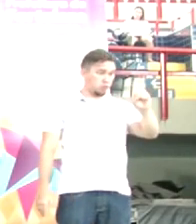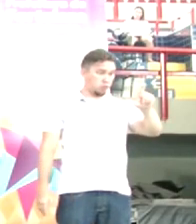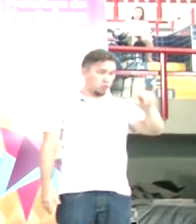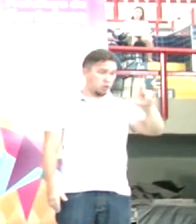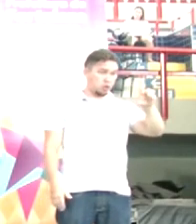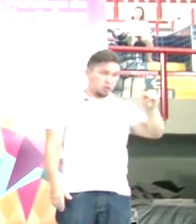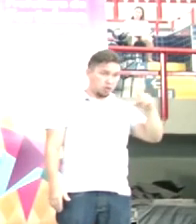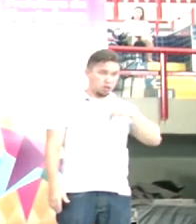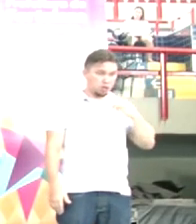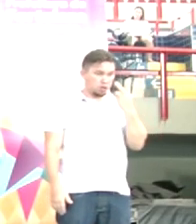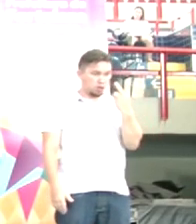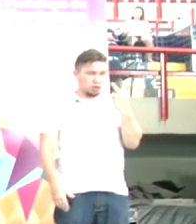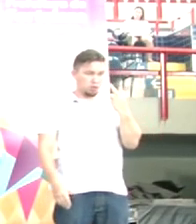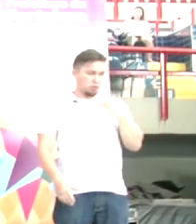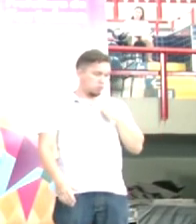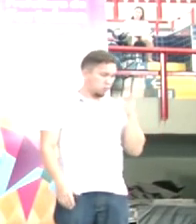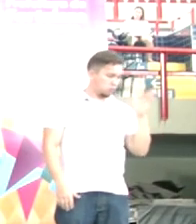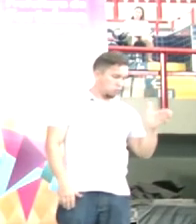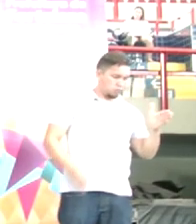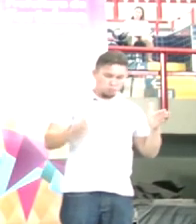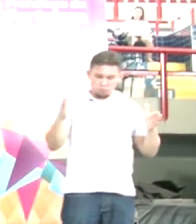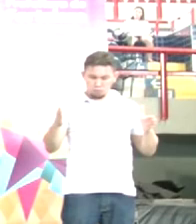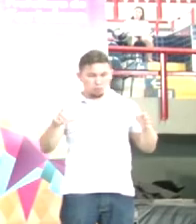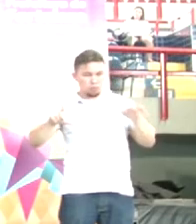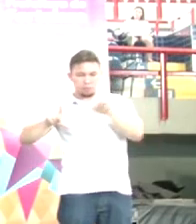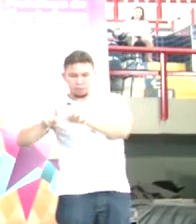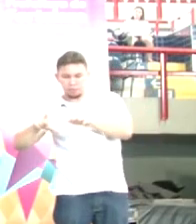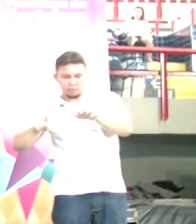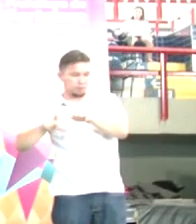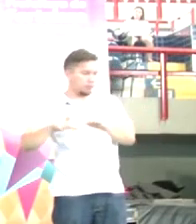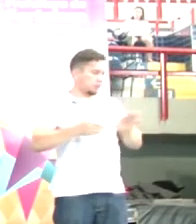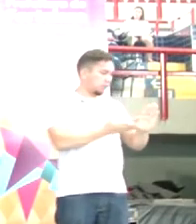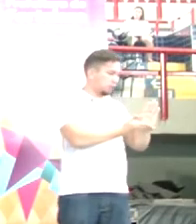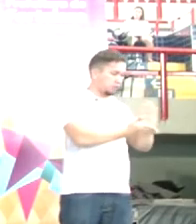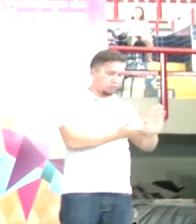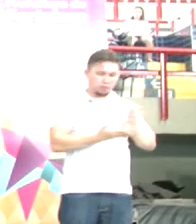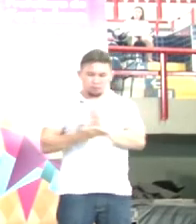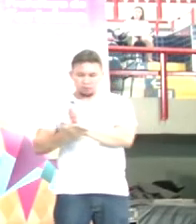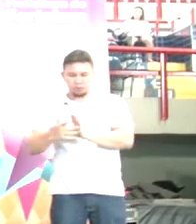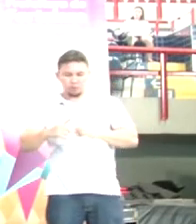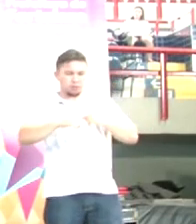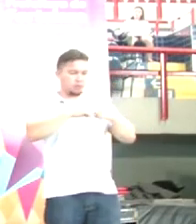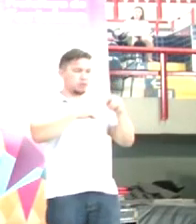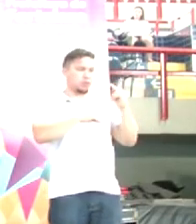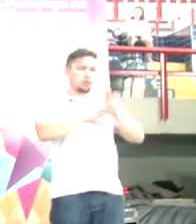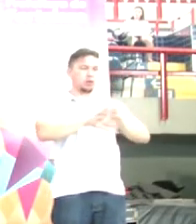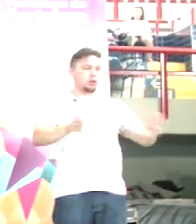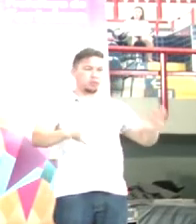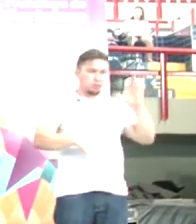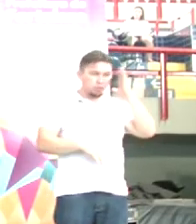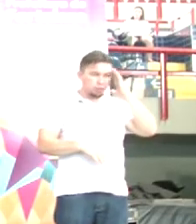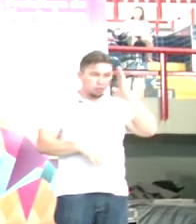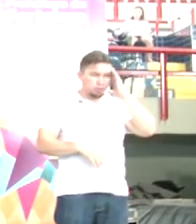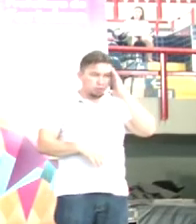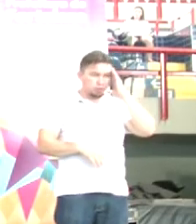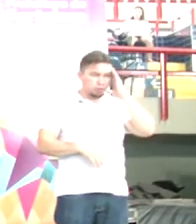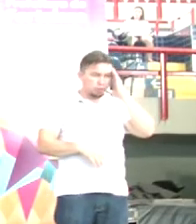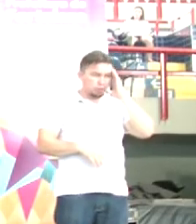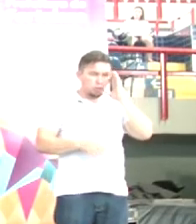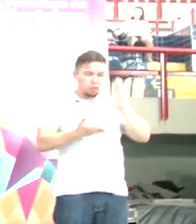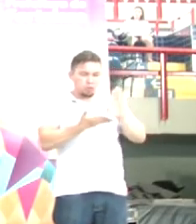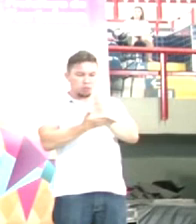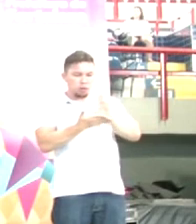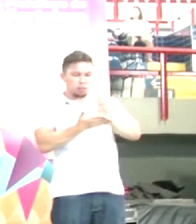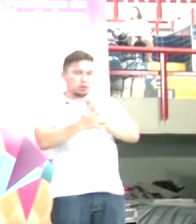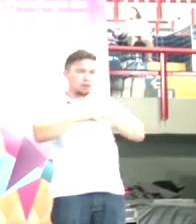bases paralelas, para calcular o volume é sempre a mesma coisa. A área da base vezes a altura. Ficou claro, pessoal? Bem